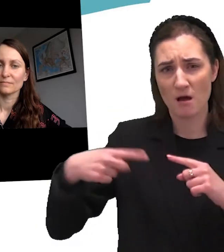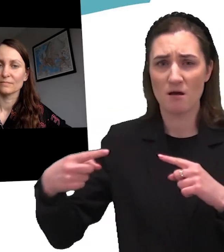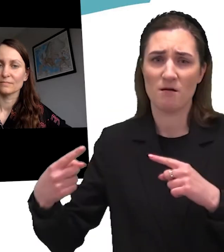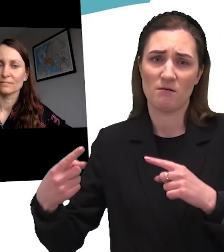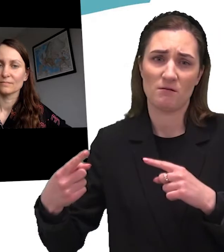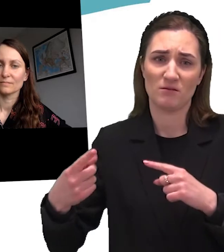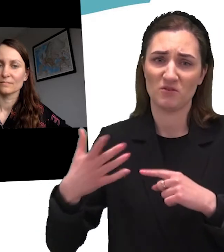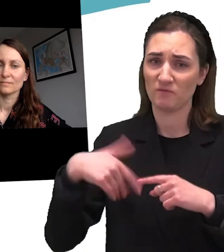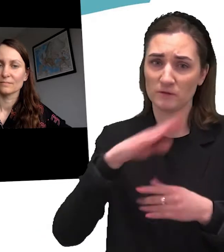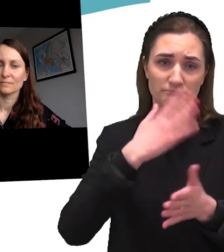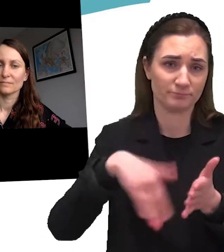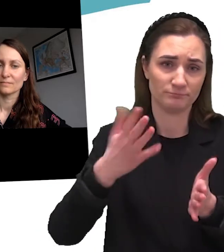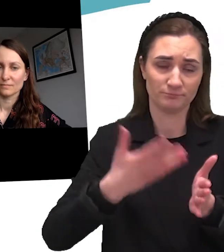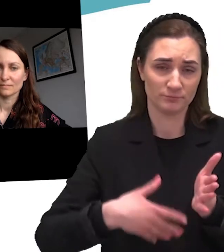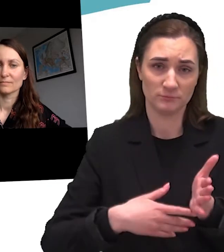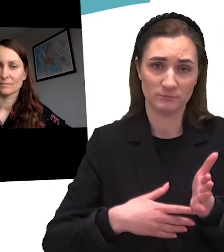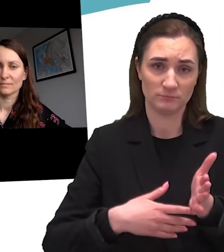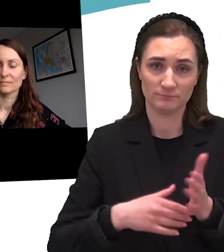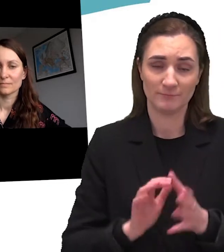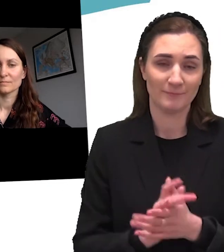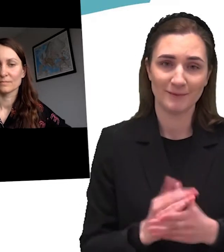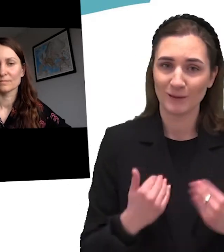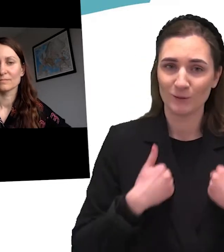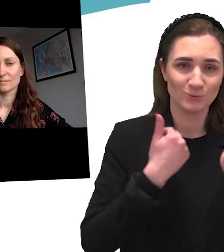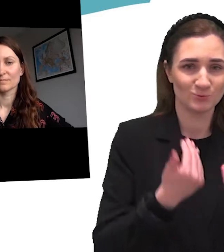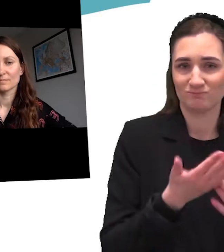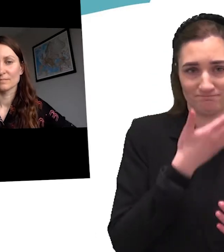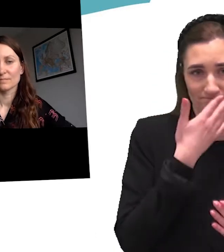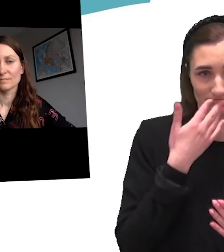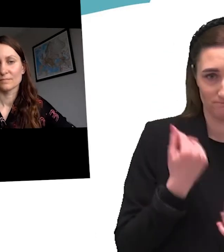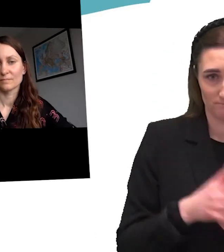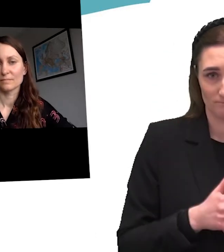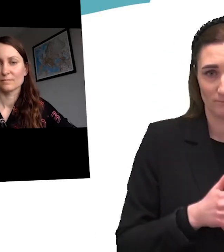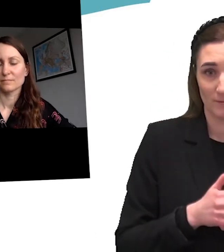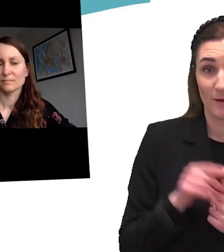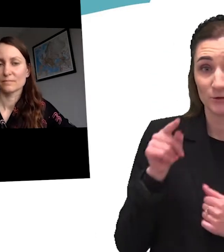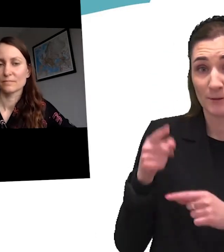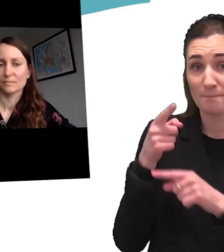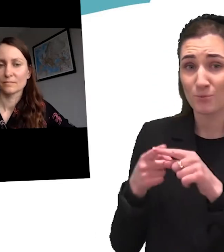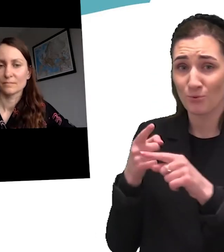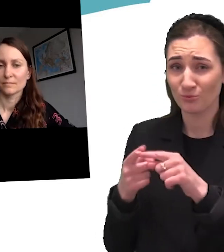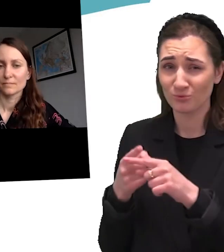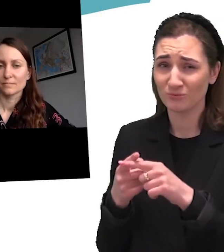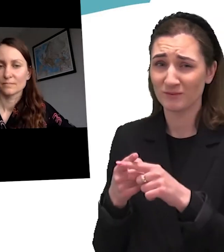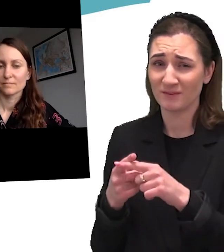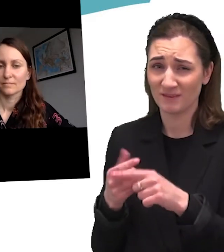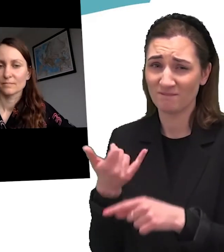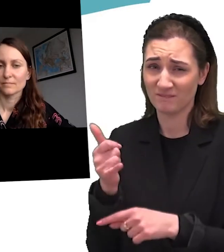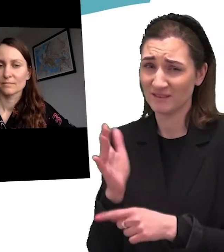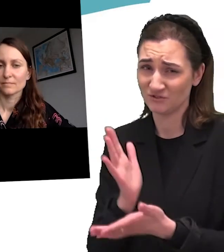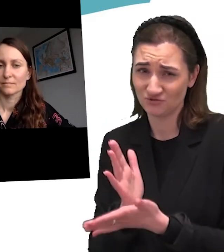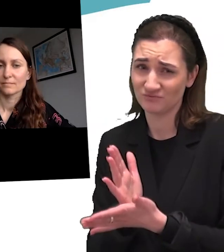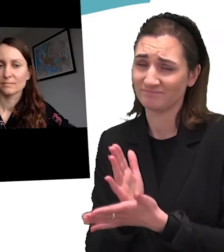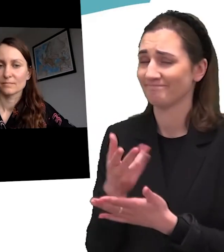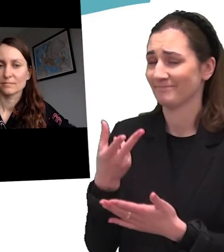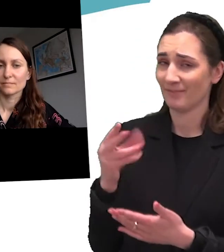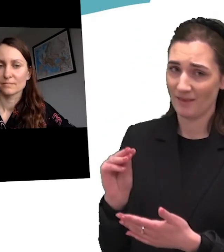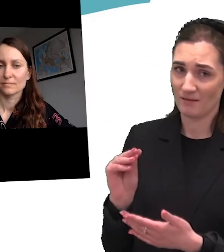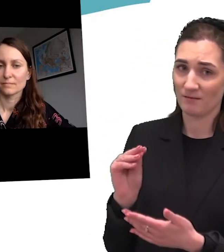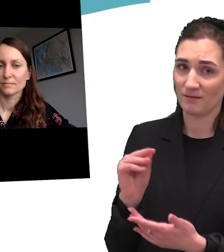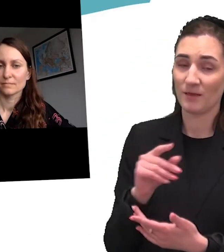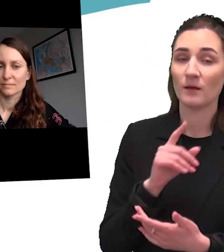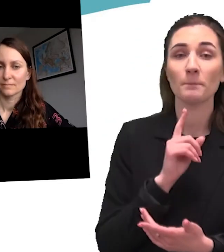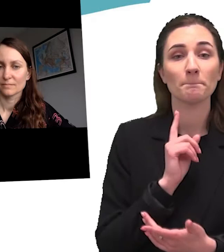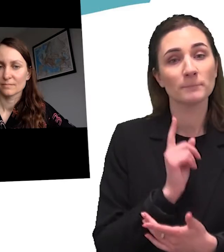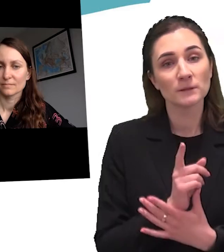bandelės, makaronai iš raciono, tai šitaip nerekomenduoju daryti, ar tie produktai vertingi,